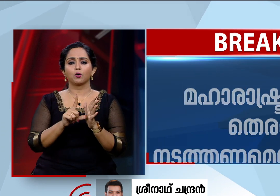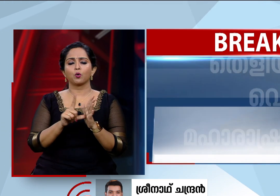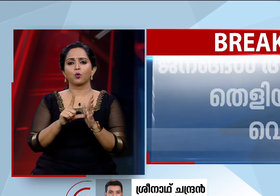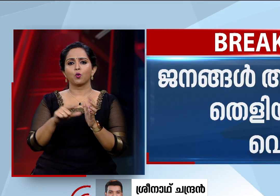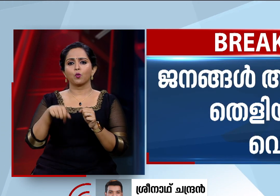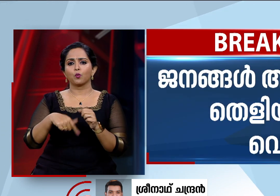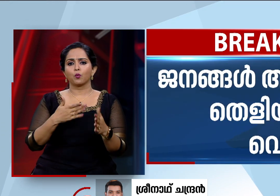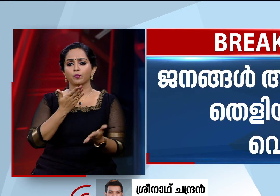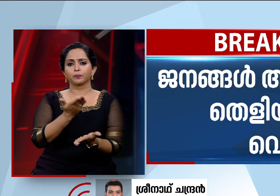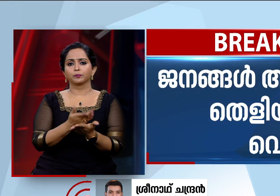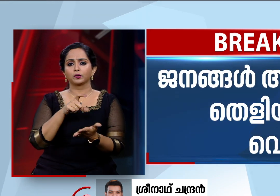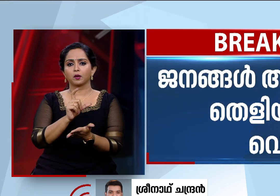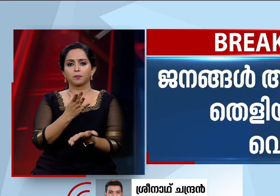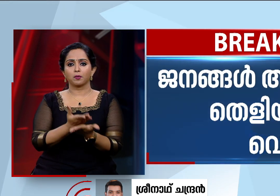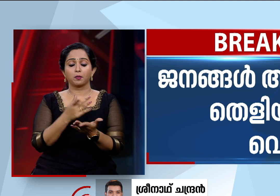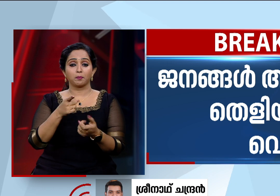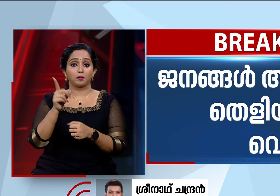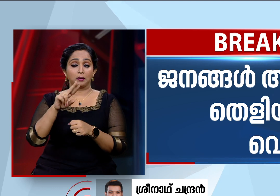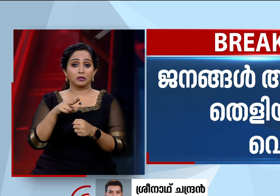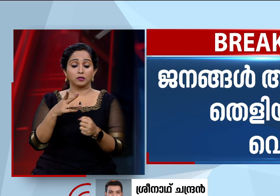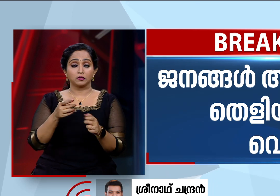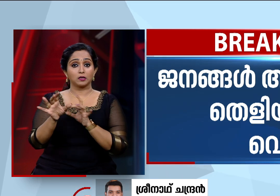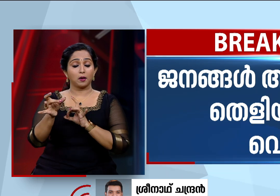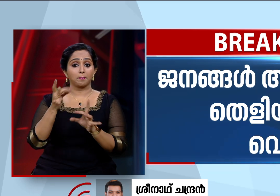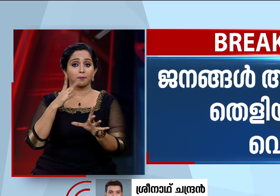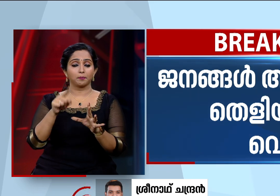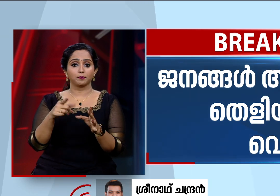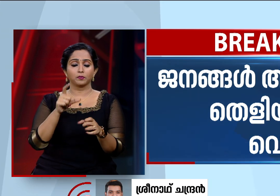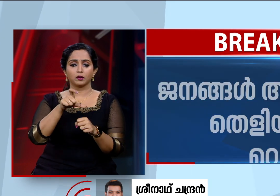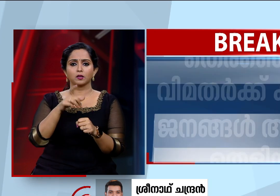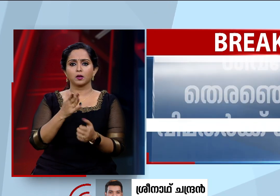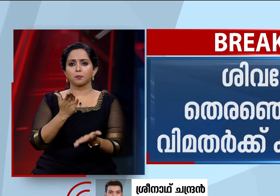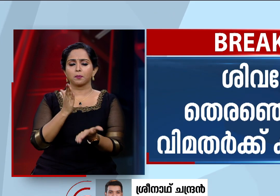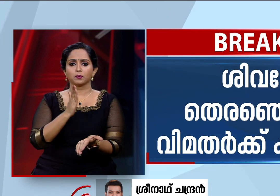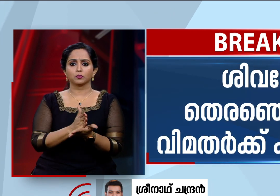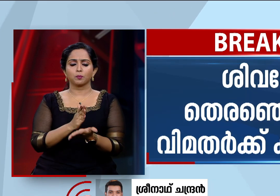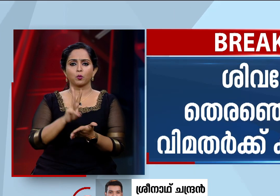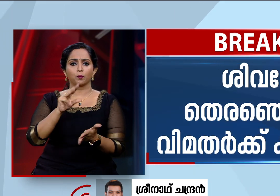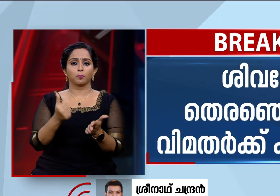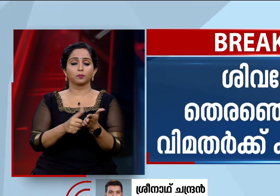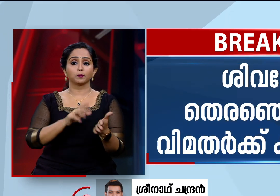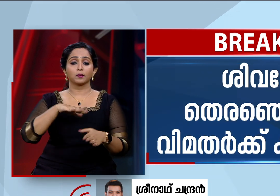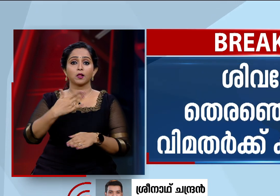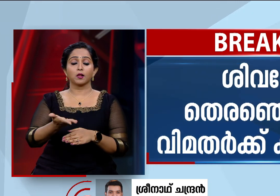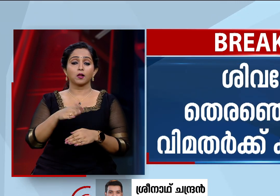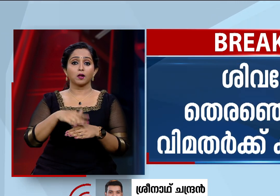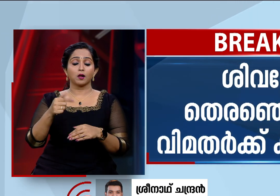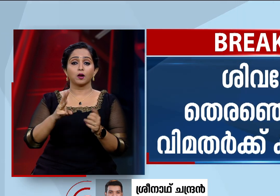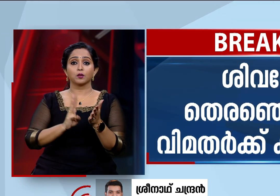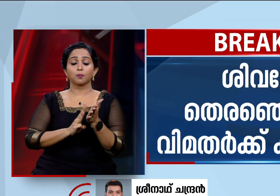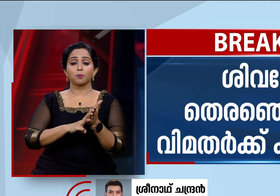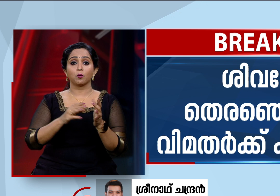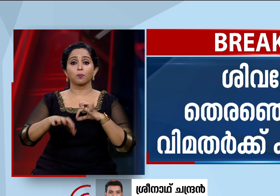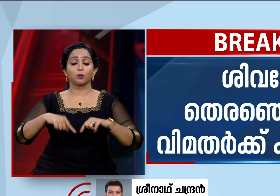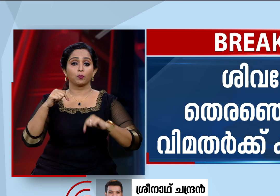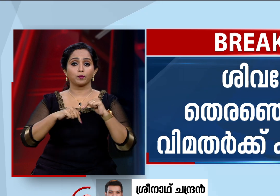പോയാൽ ഒരുപക്ഷെ ആ ചിഹ്നം നഷ്ടമാവുകയോ ആ ചിഹ്നം മരവിപ്പിച്ച് നിർത്തുകയോ ഒക്കെ ചെയ്യാം. അങ്ങനെയെങ്കിൽ 3 മാസത്തിനപ്പുറം നടക്കാൻ പോകുന്ന മുംബൈ കോർപ്പറേഷൻ തെരഞ്ഞെടുപ്പ്